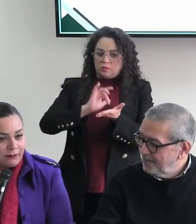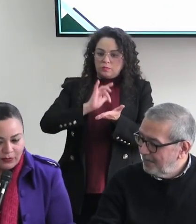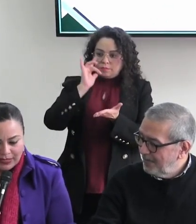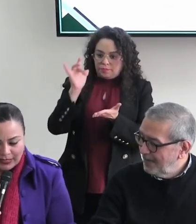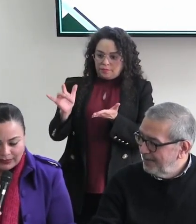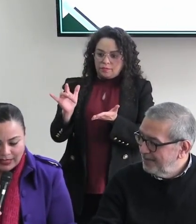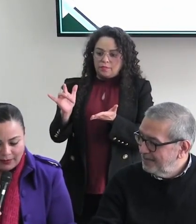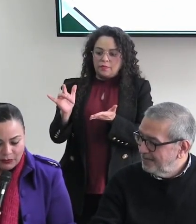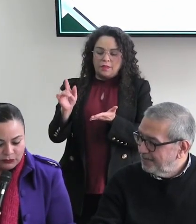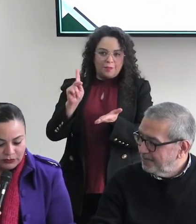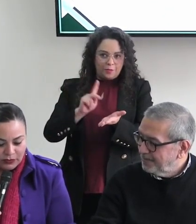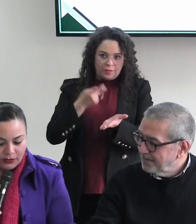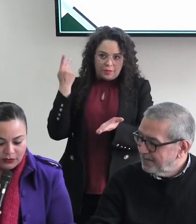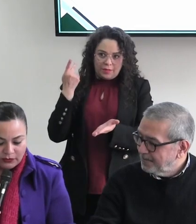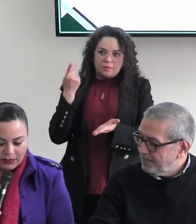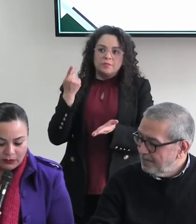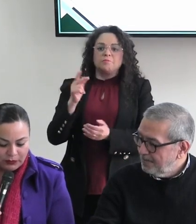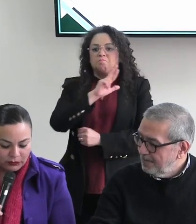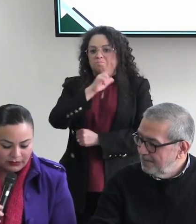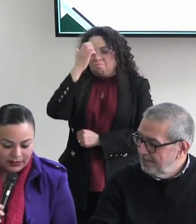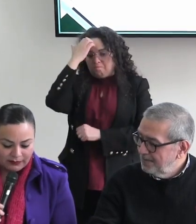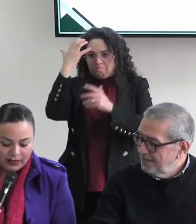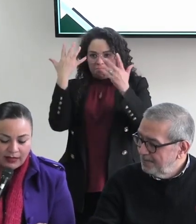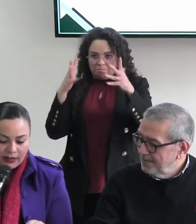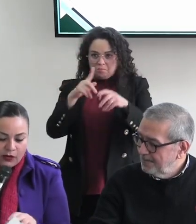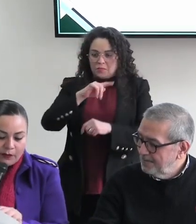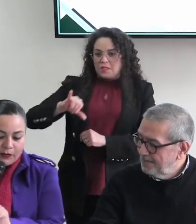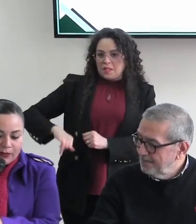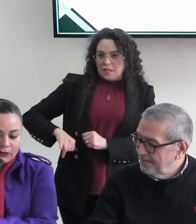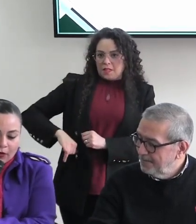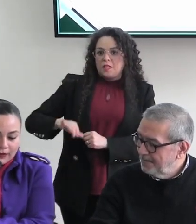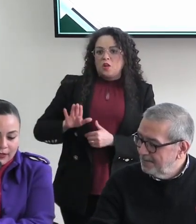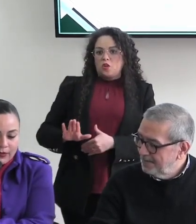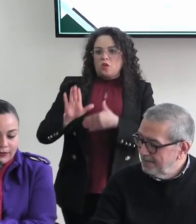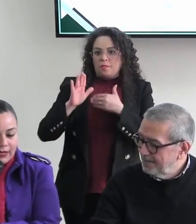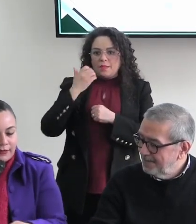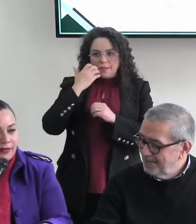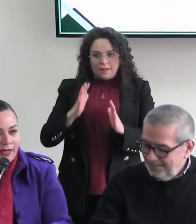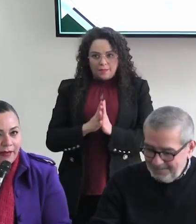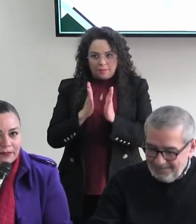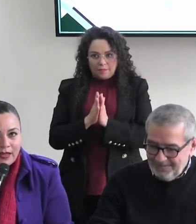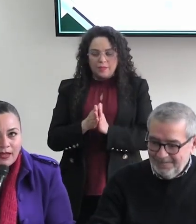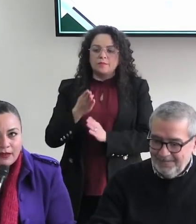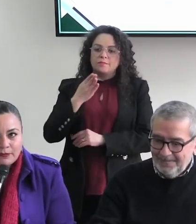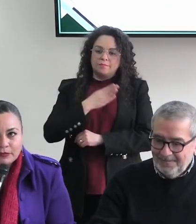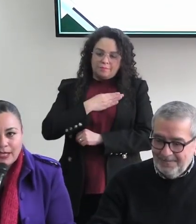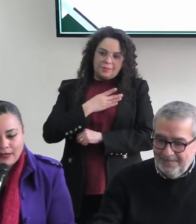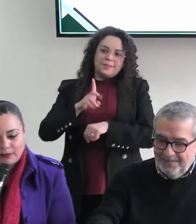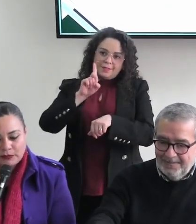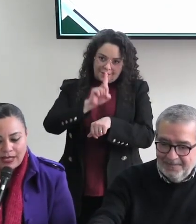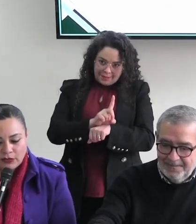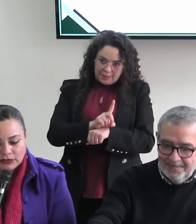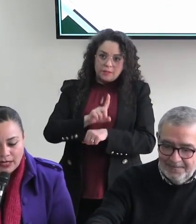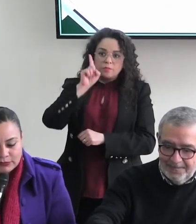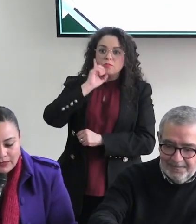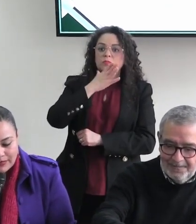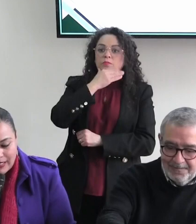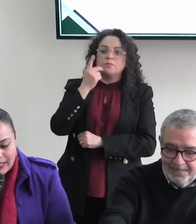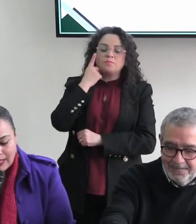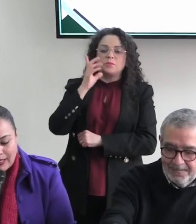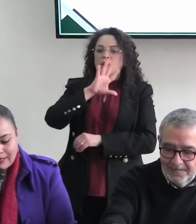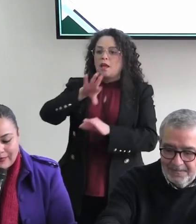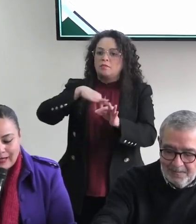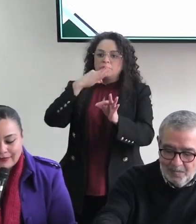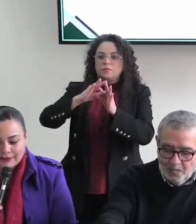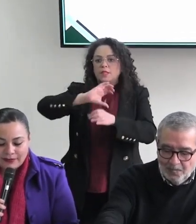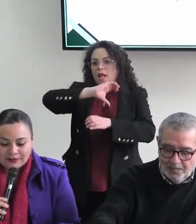su tiempo y le reiteramos nuestro reconocimiento por su interés y compromiso. Que tenga un excelente día. Diputadas, diputados, llegamos al